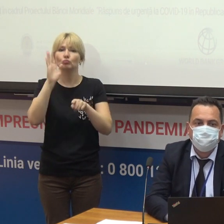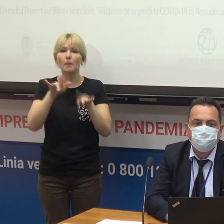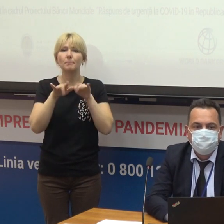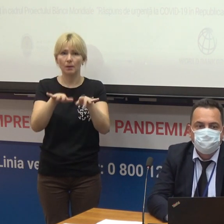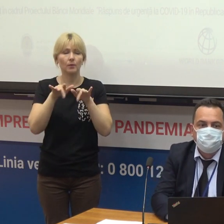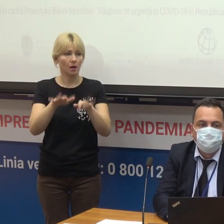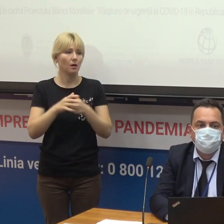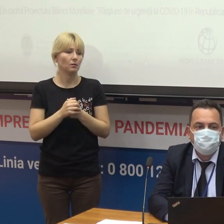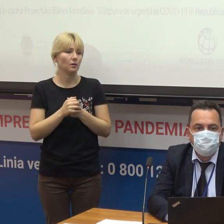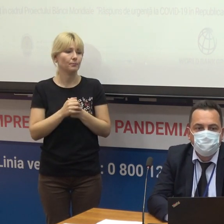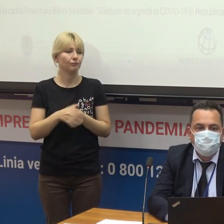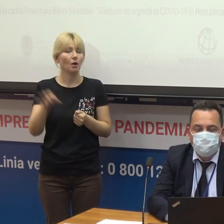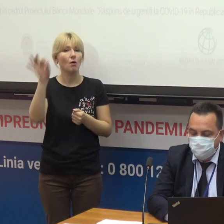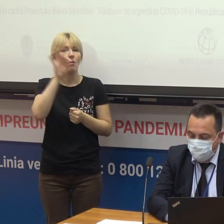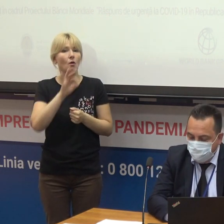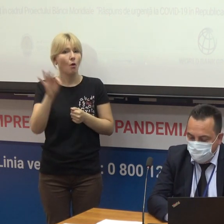Referitor,